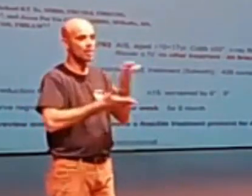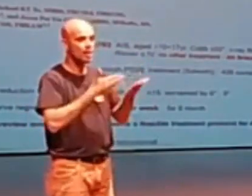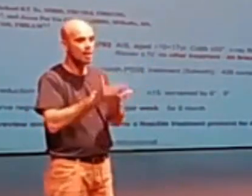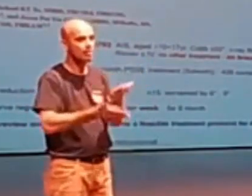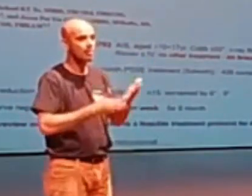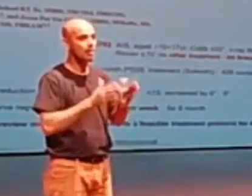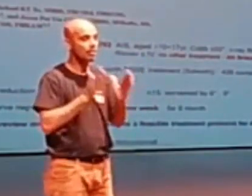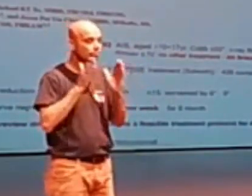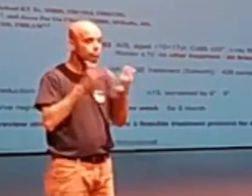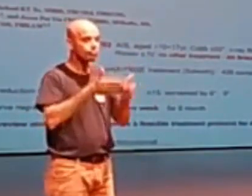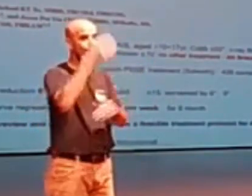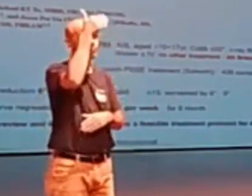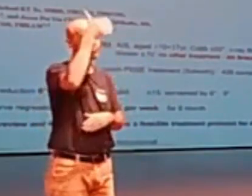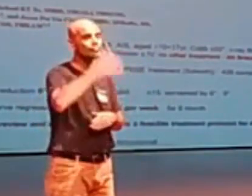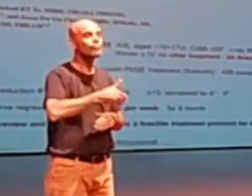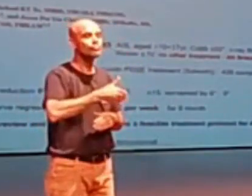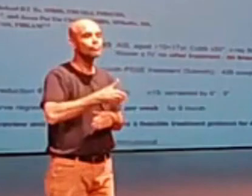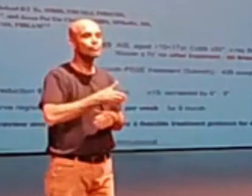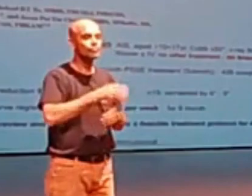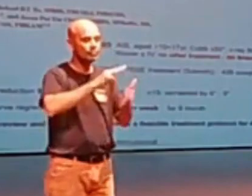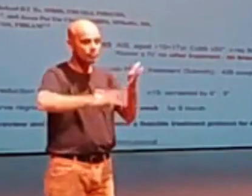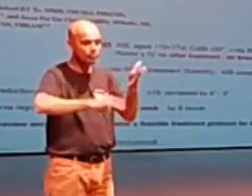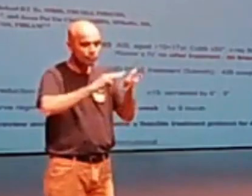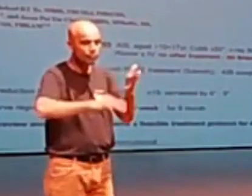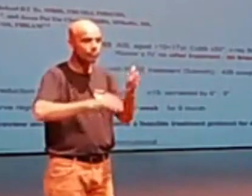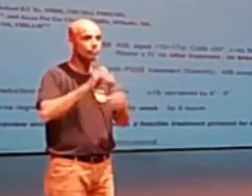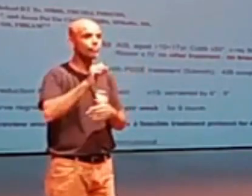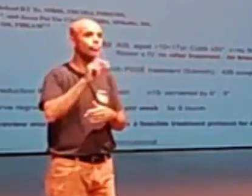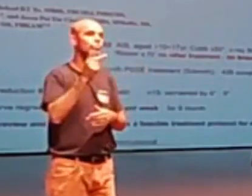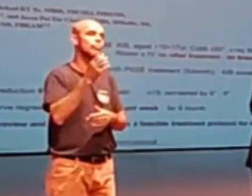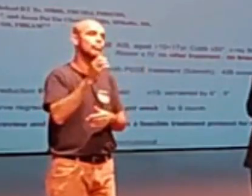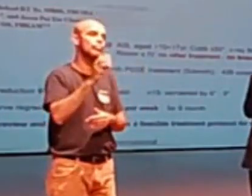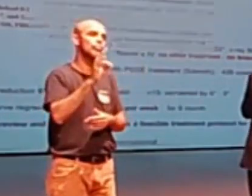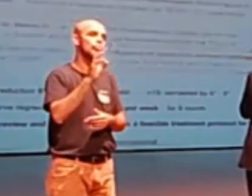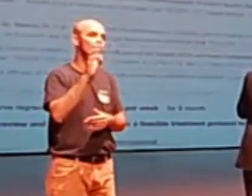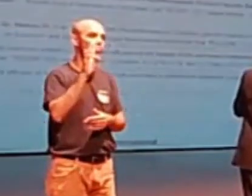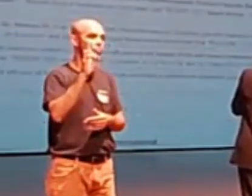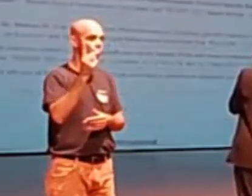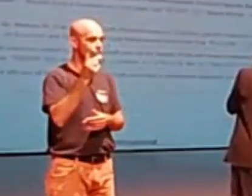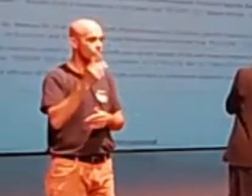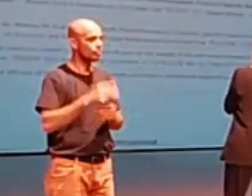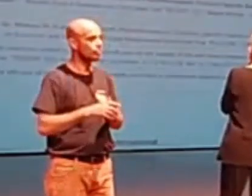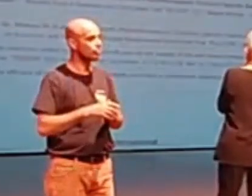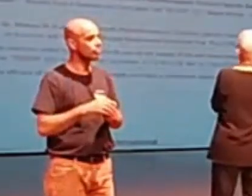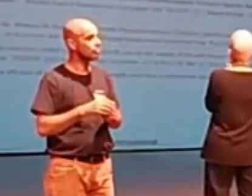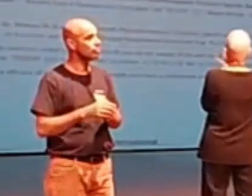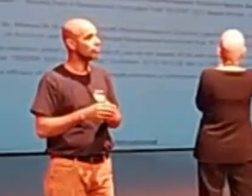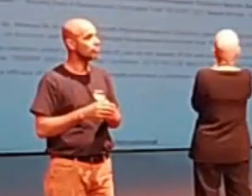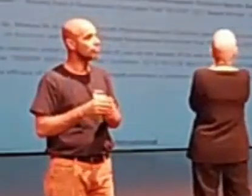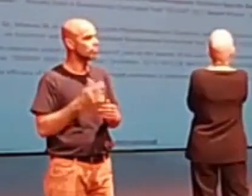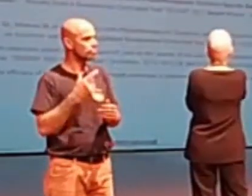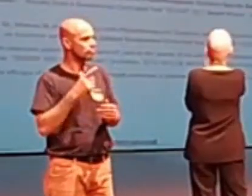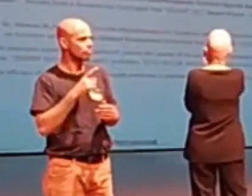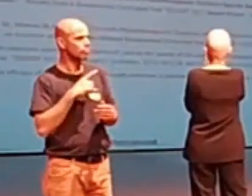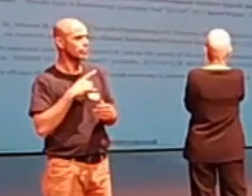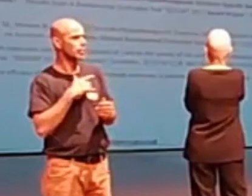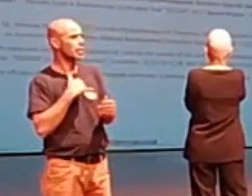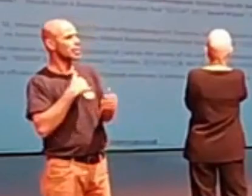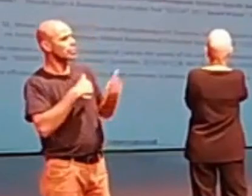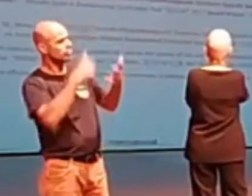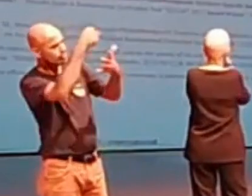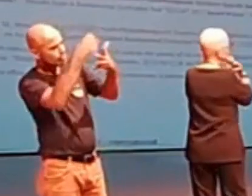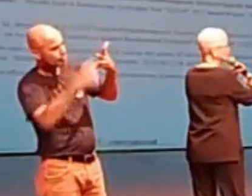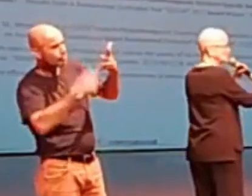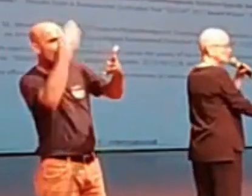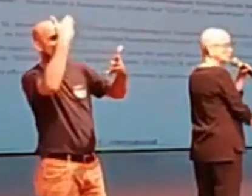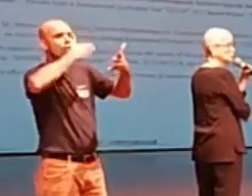excelente comprovação e é um trabalho do método Schwartz. Okay? Então, a gente tem algumas outras evidências também